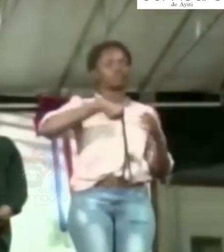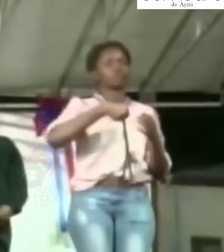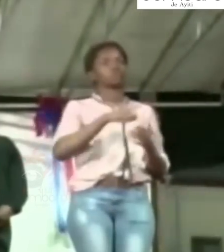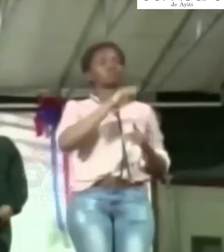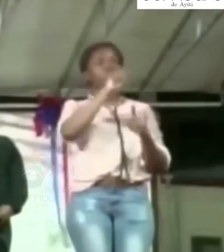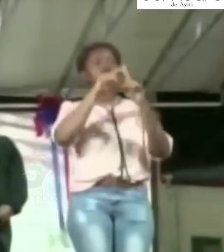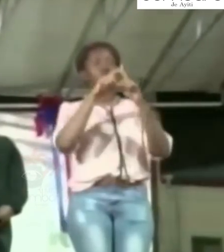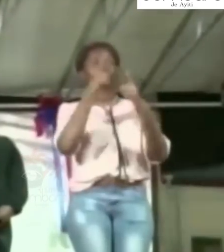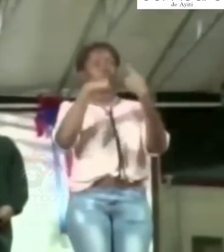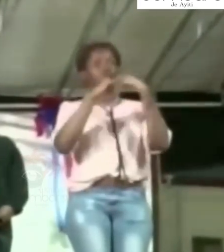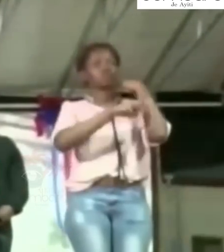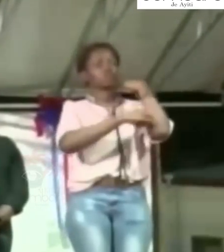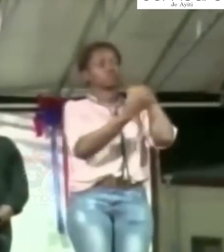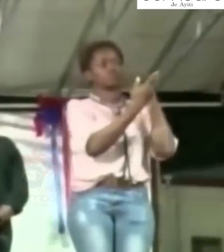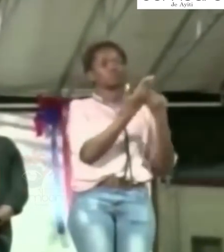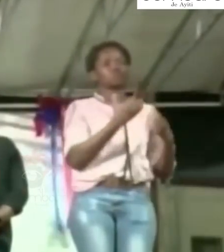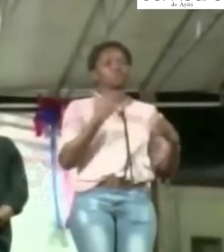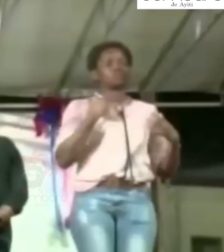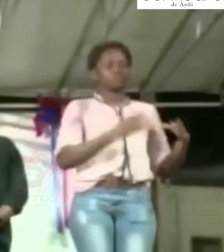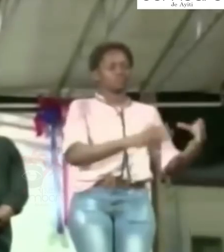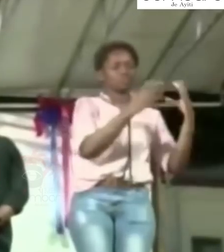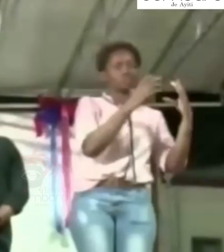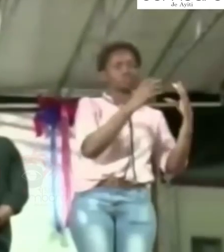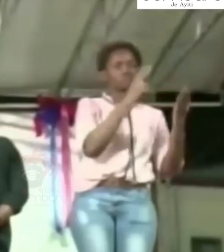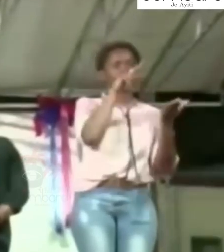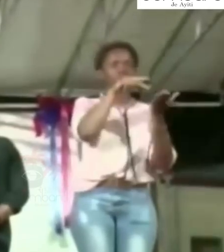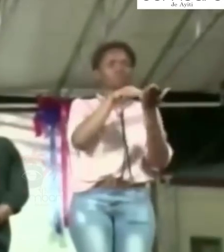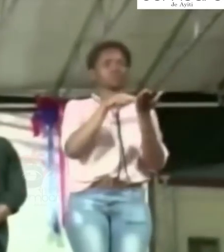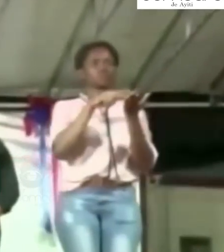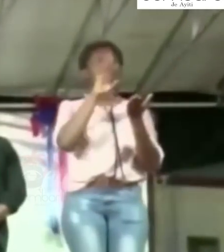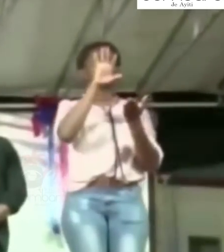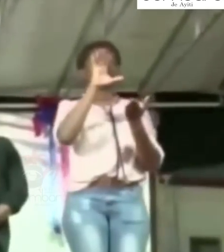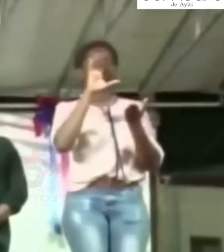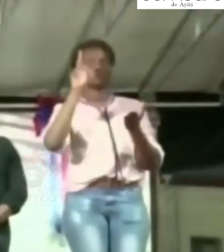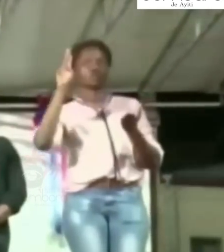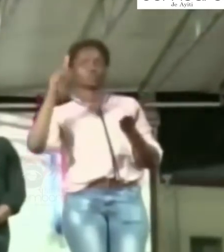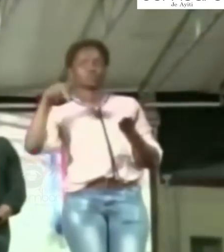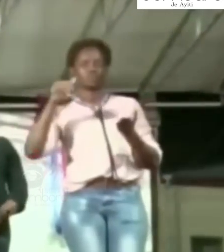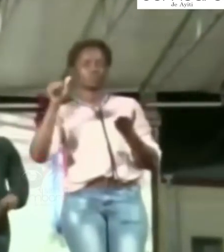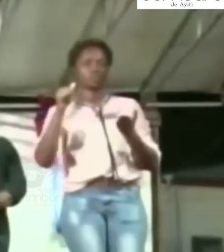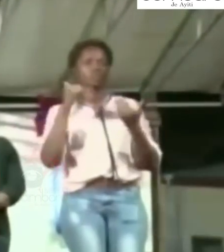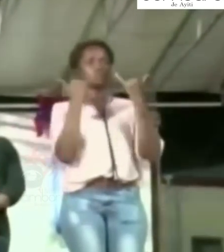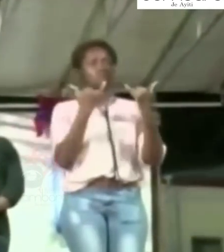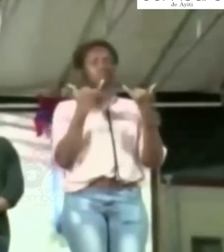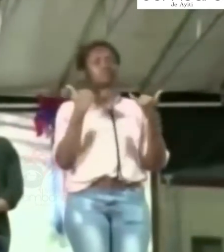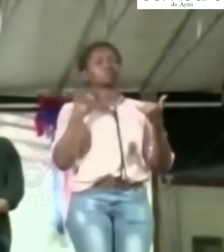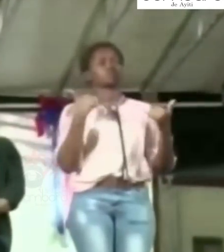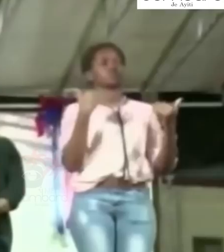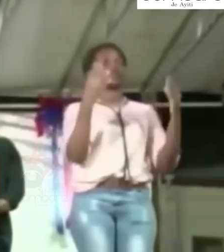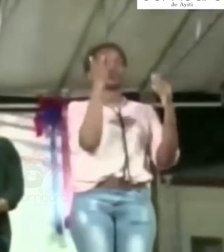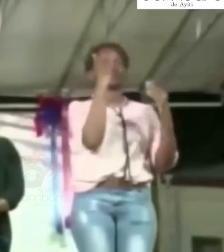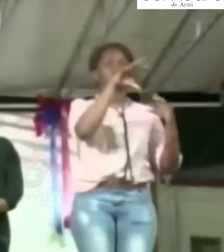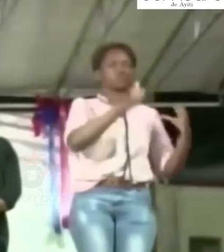en juillet, l'idée pour petit transformateur, 2 500 kVA. Jodia, il y a 2 autres